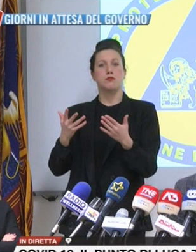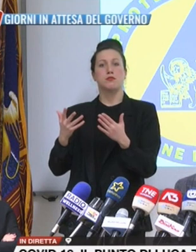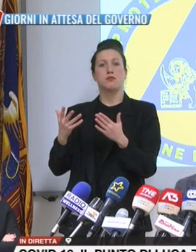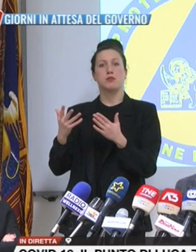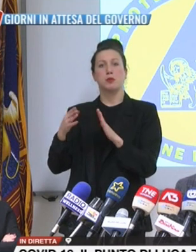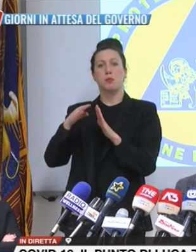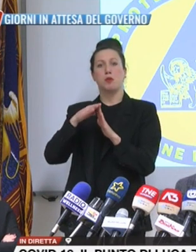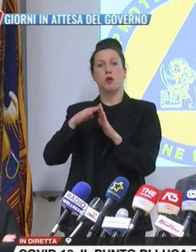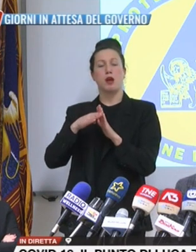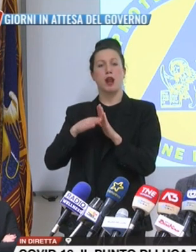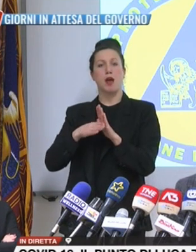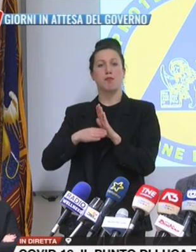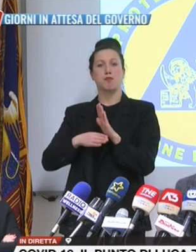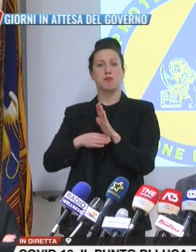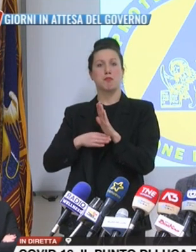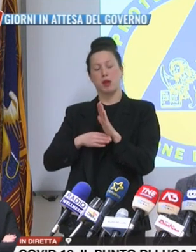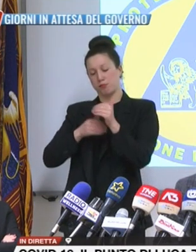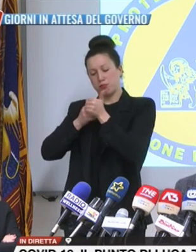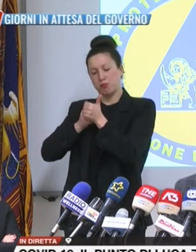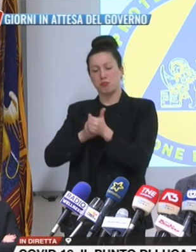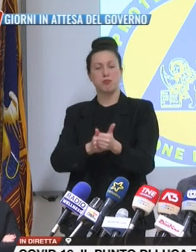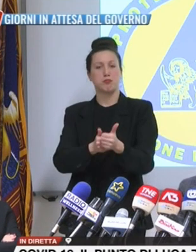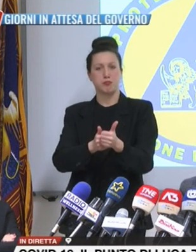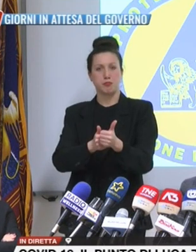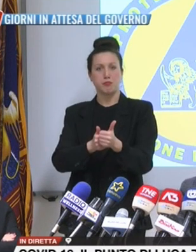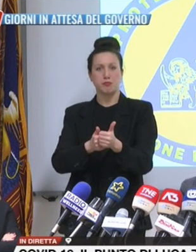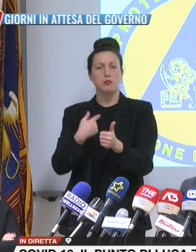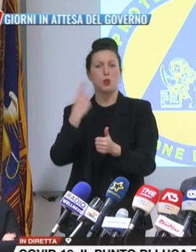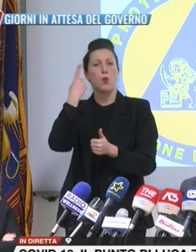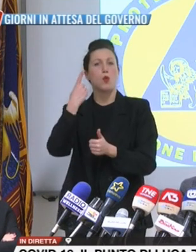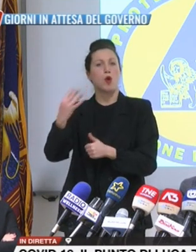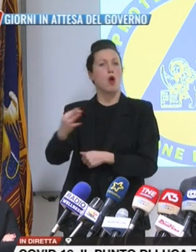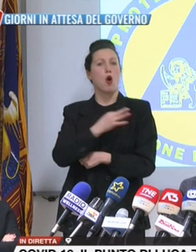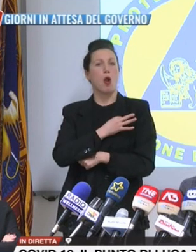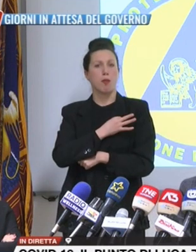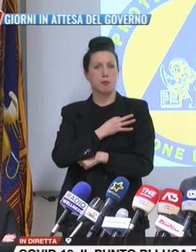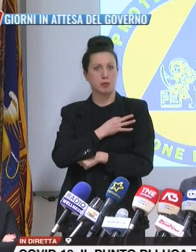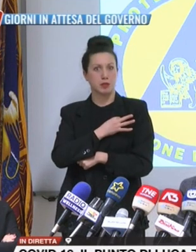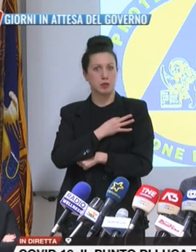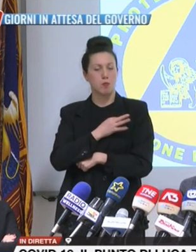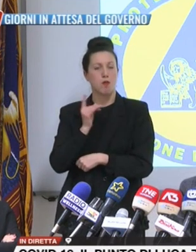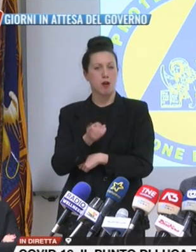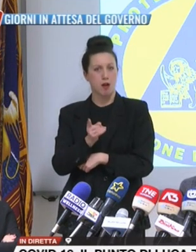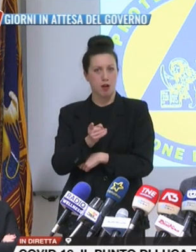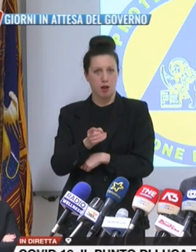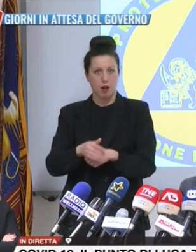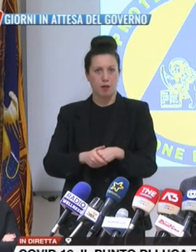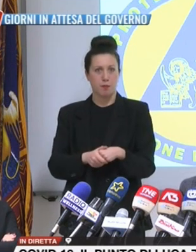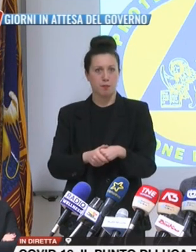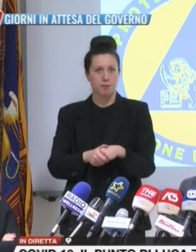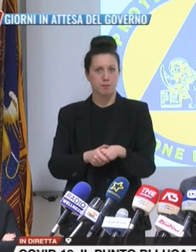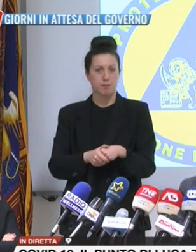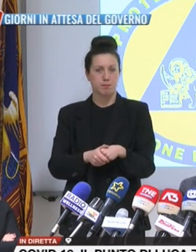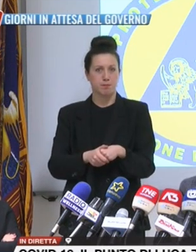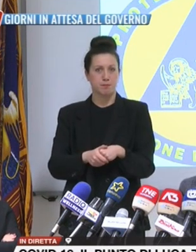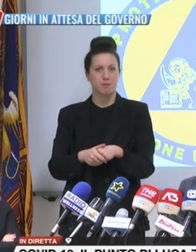al programma, alle priorità programmatiche. Mi ha colpito una cosa, all'uscita dall'incontro